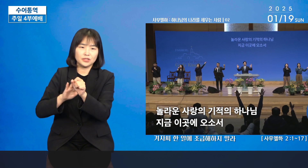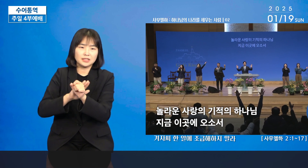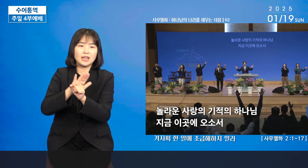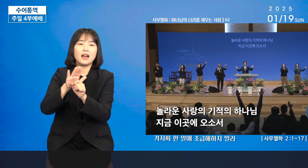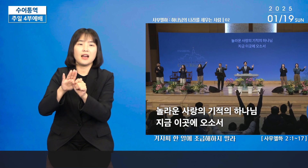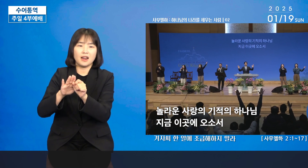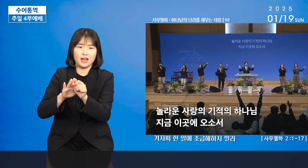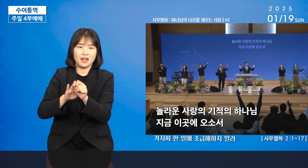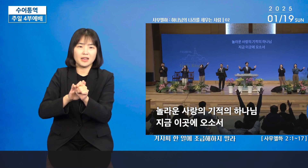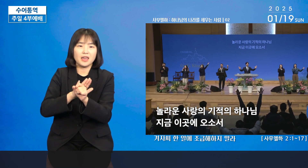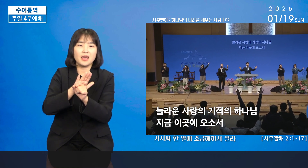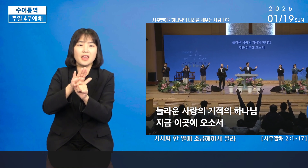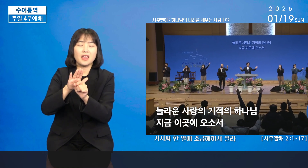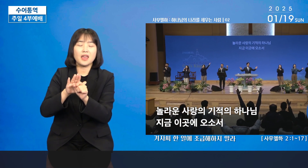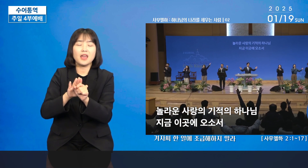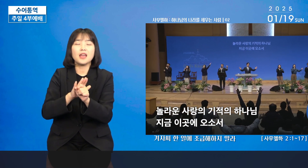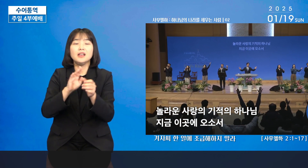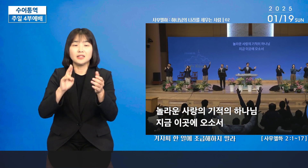놀라운 사랑의